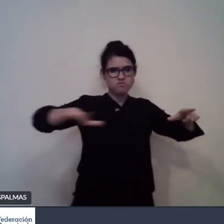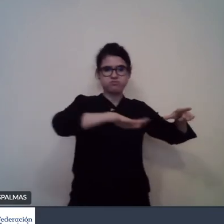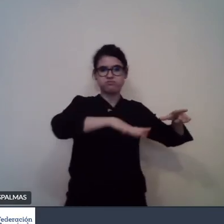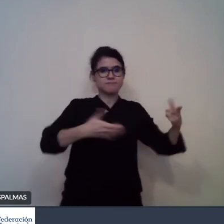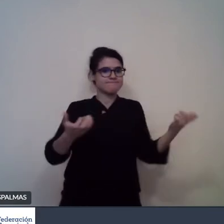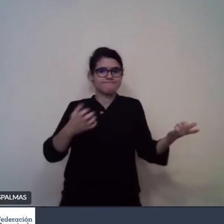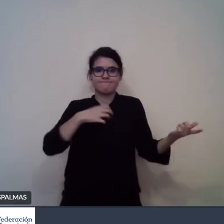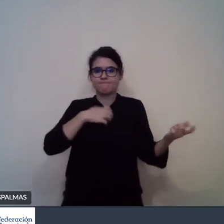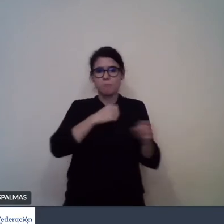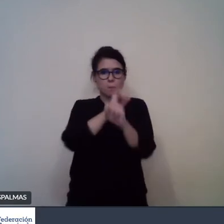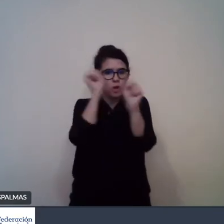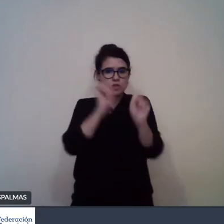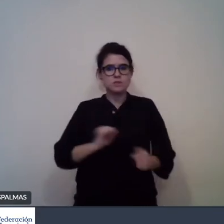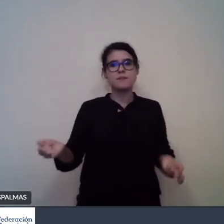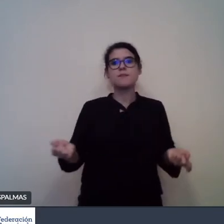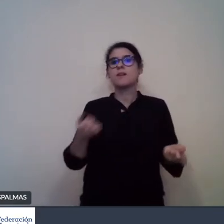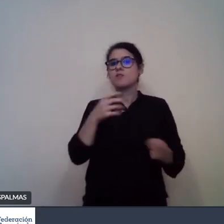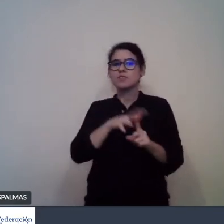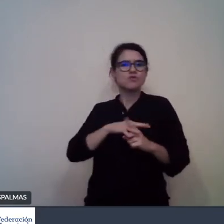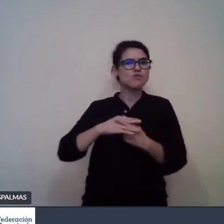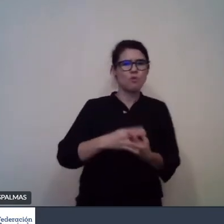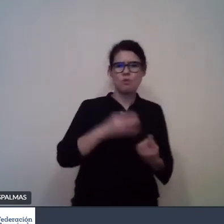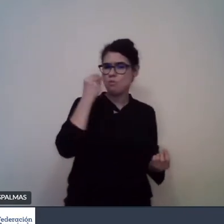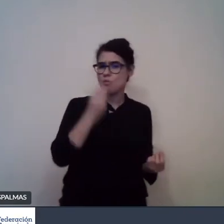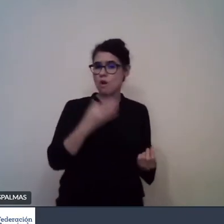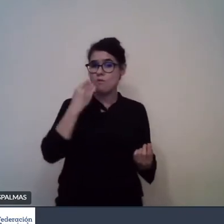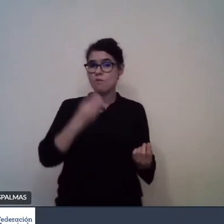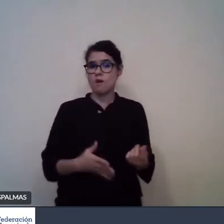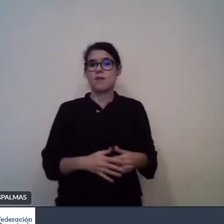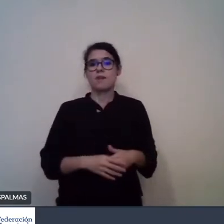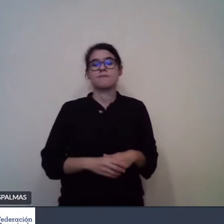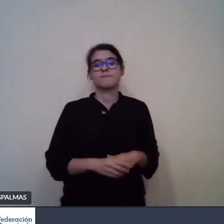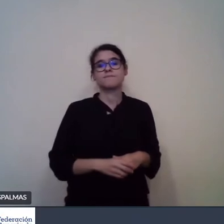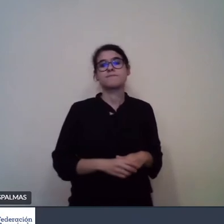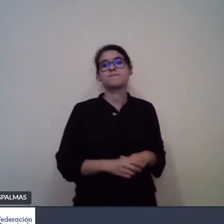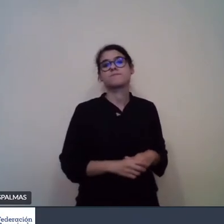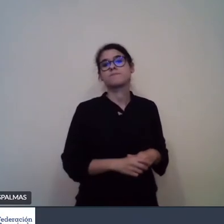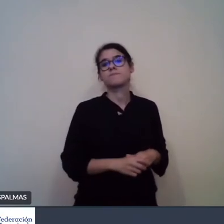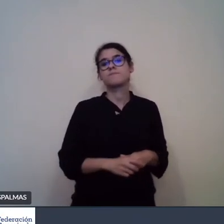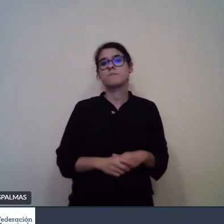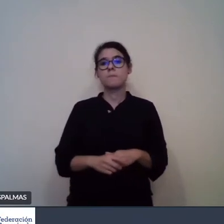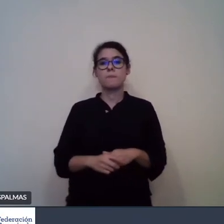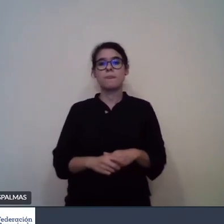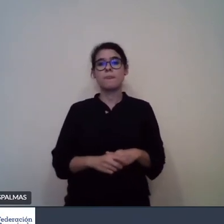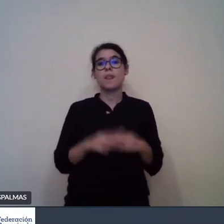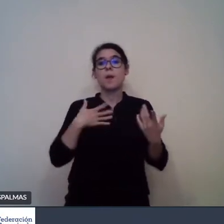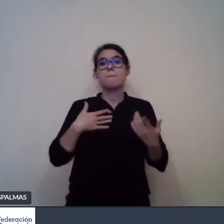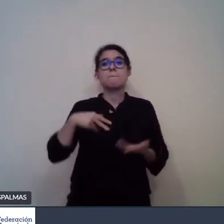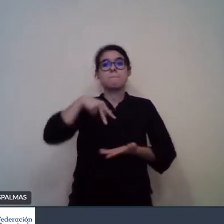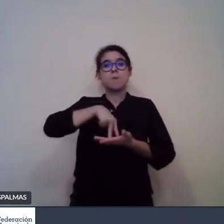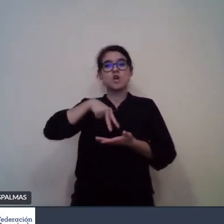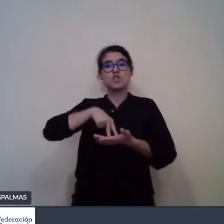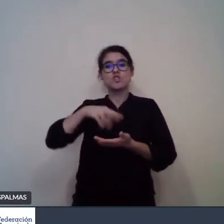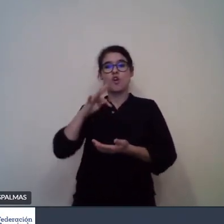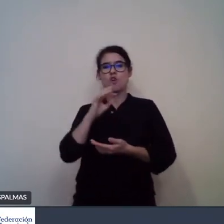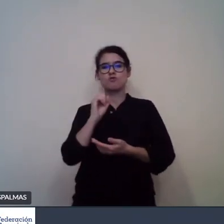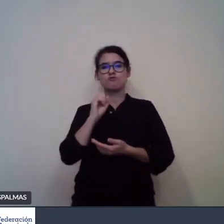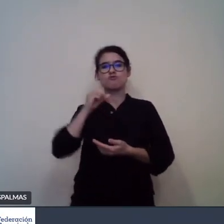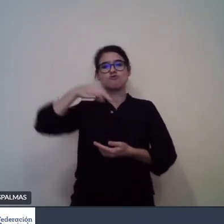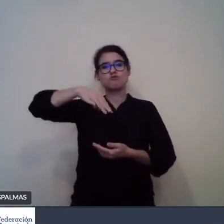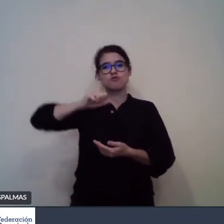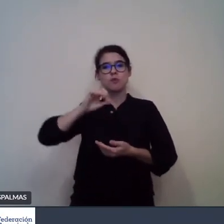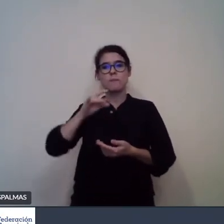muy, muy... Con lo cual le deja espacio este, el jugador americano que tiene la posición de uno, Tuomas, es un jugador con muchísima capacidad